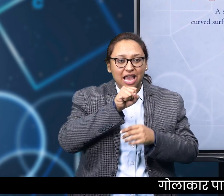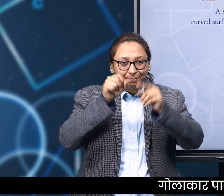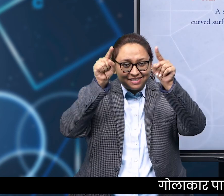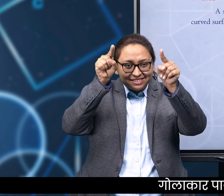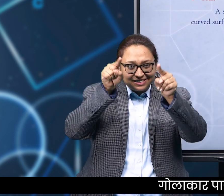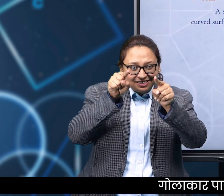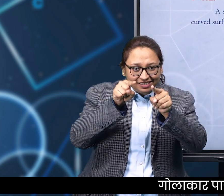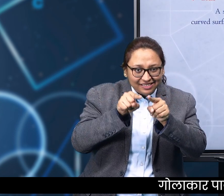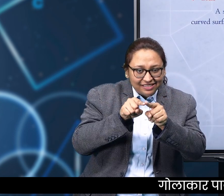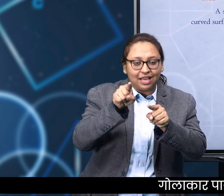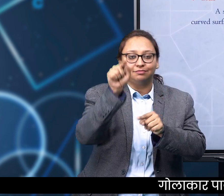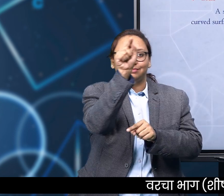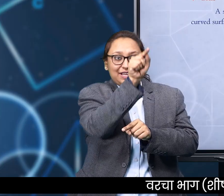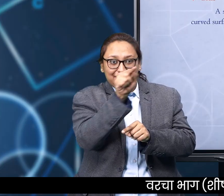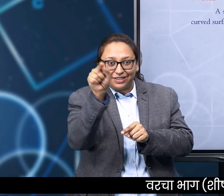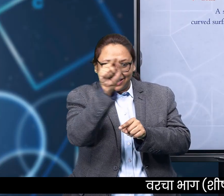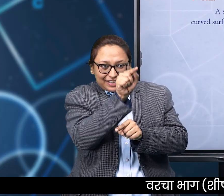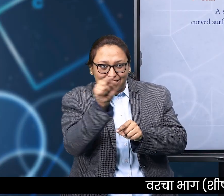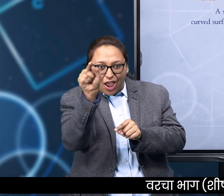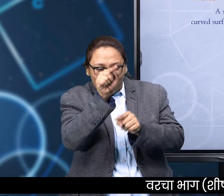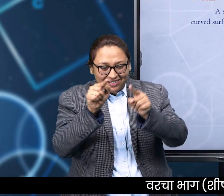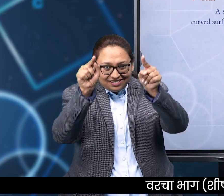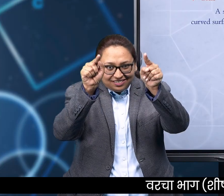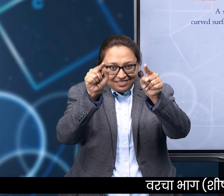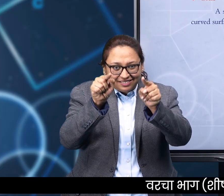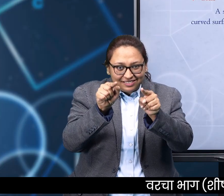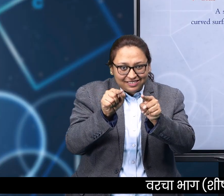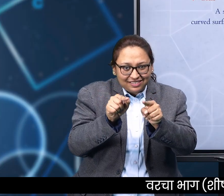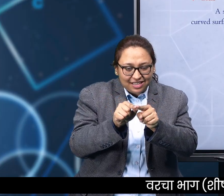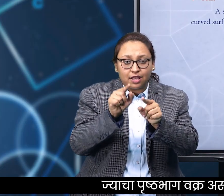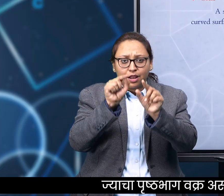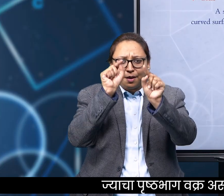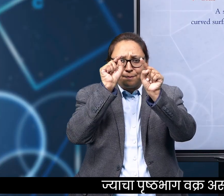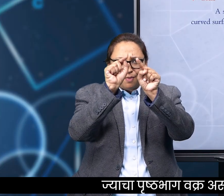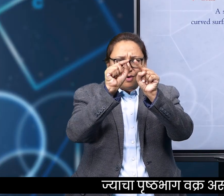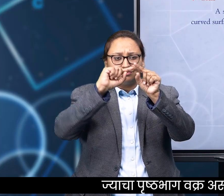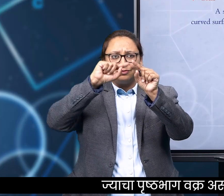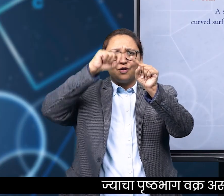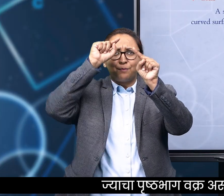गोलाकार पाया आणि टोकदार वरचा भाग, शीर्ष असलेला आकार, पृष्ठभाग वक्र असतो.